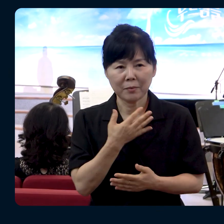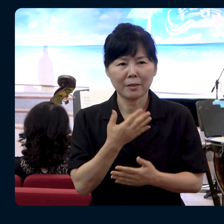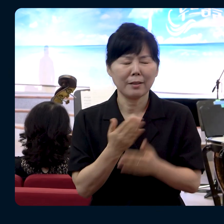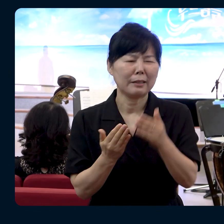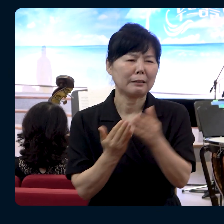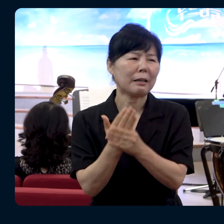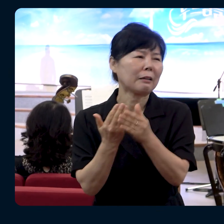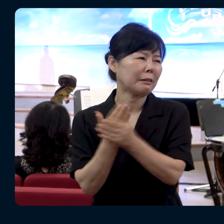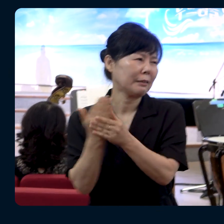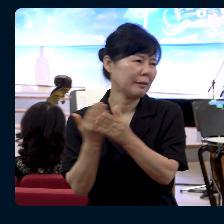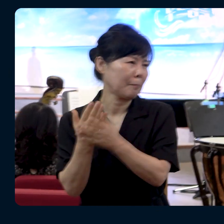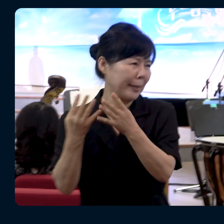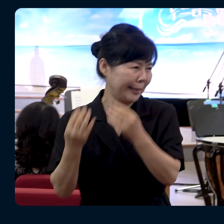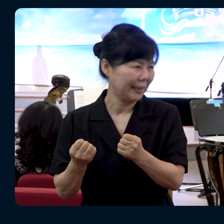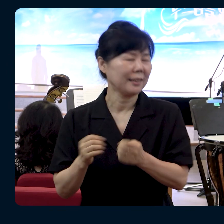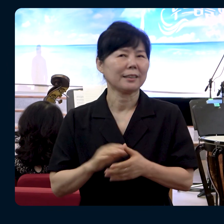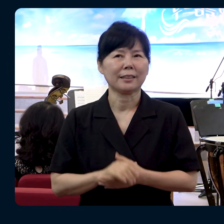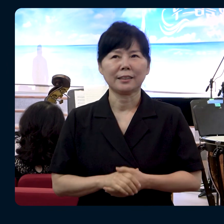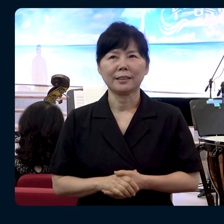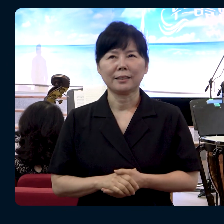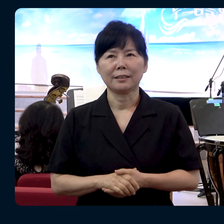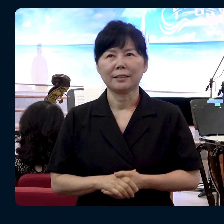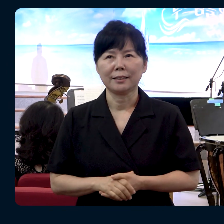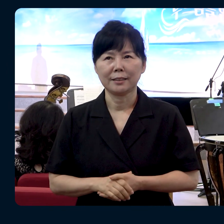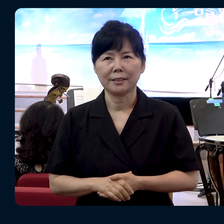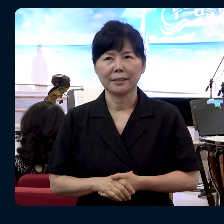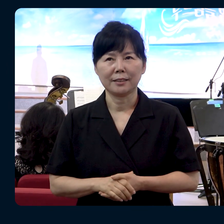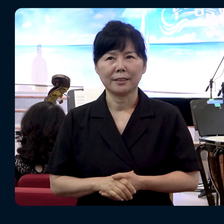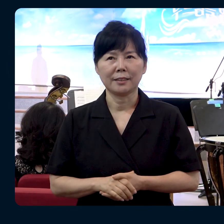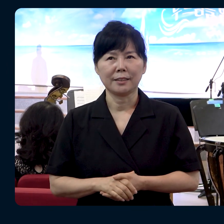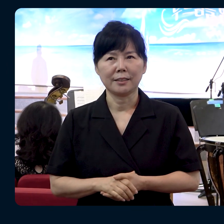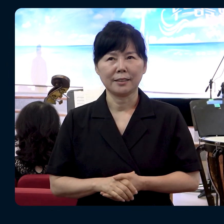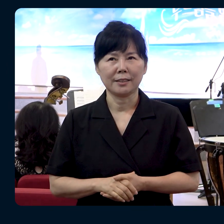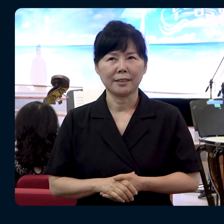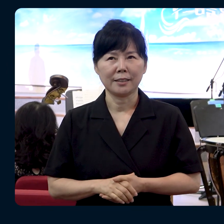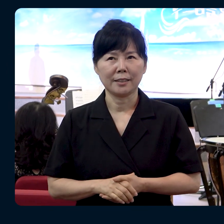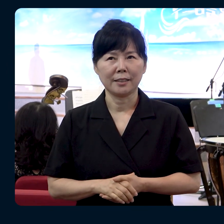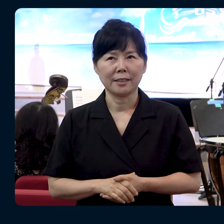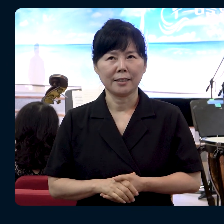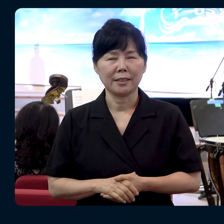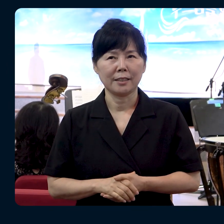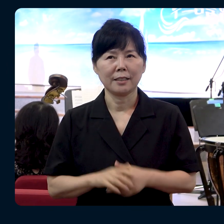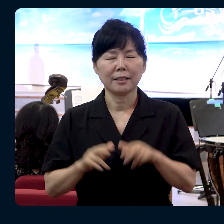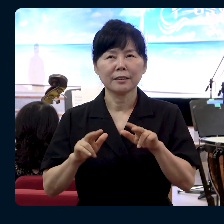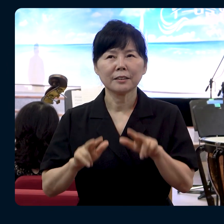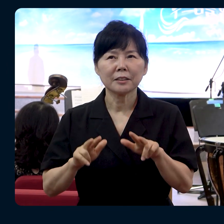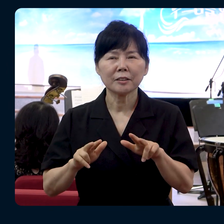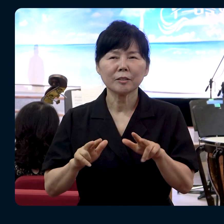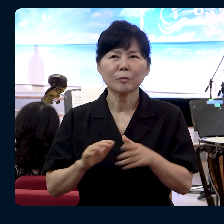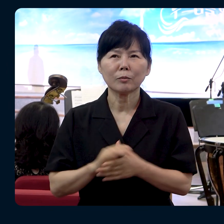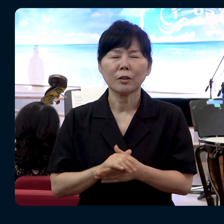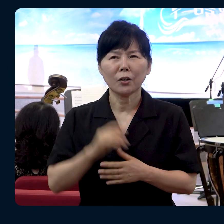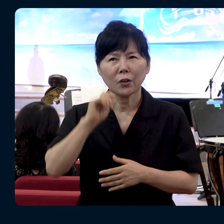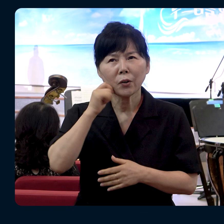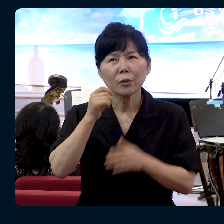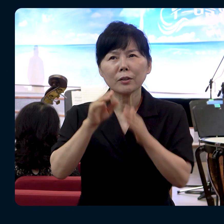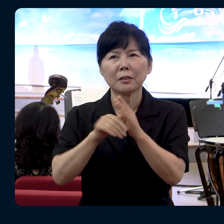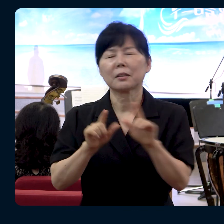사건들이 참 많이 있습니다. 그래서 우리가 분노의 시대를 살고 있다라고 생각할 수가